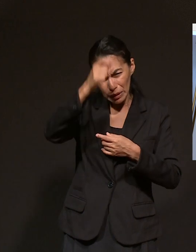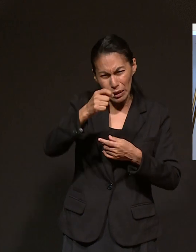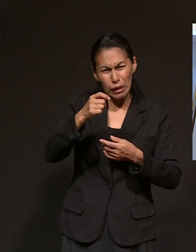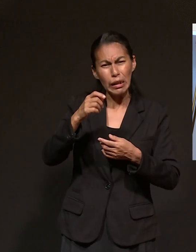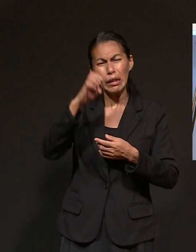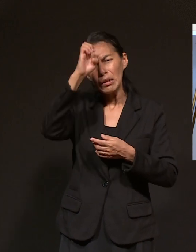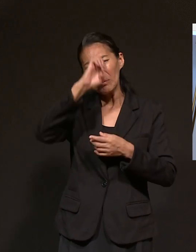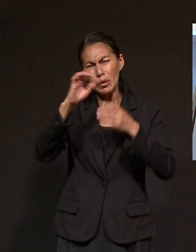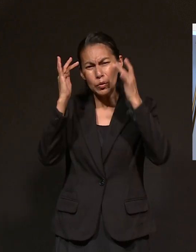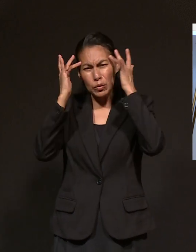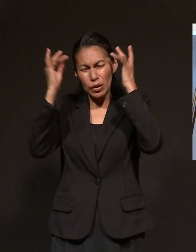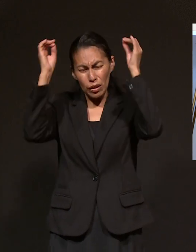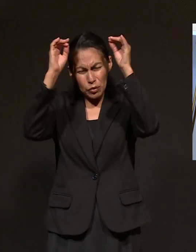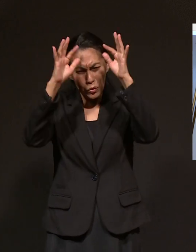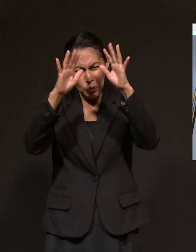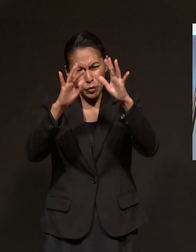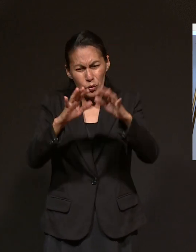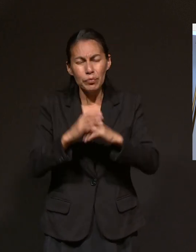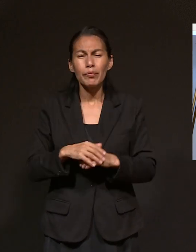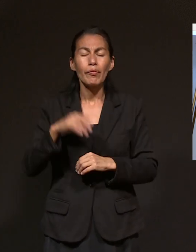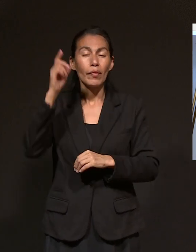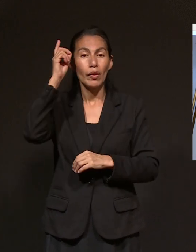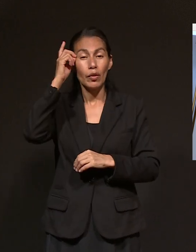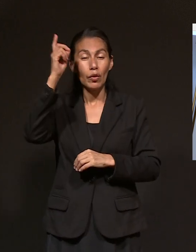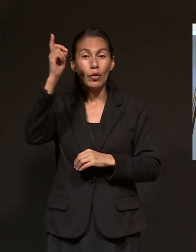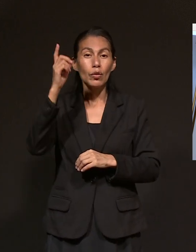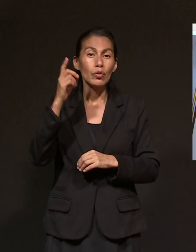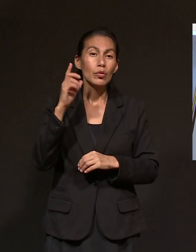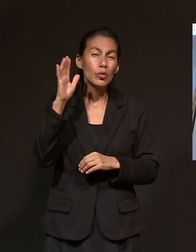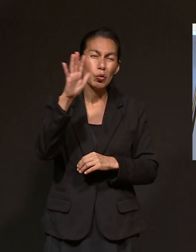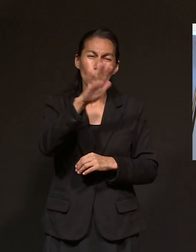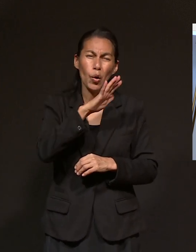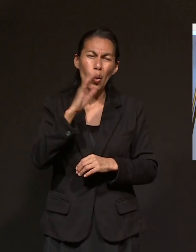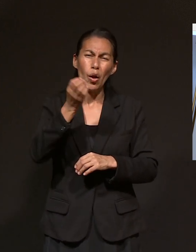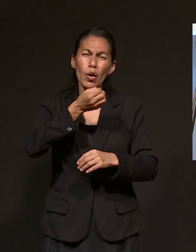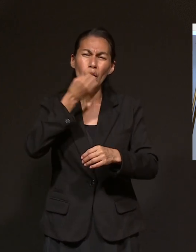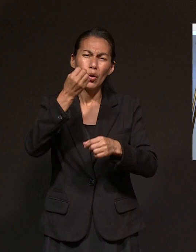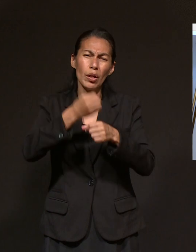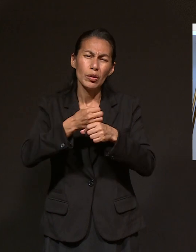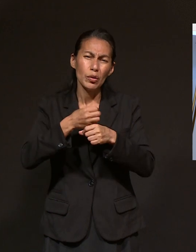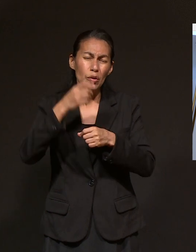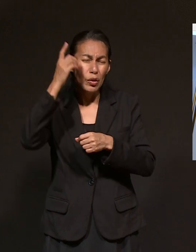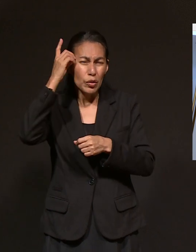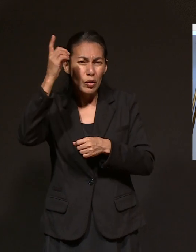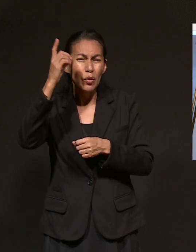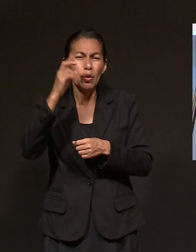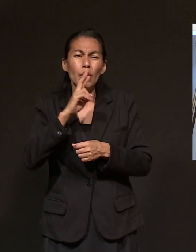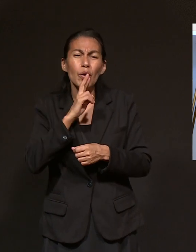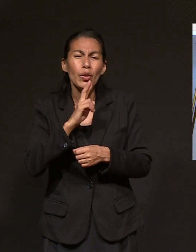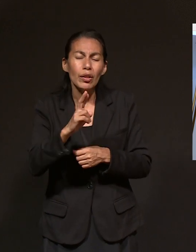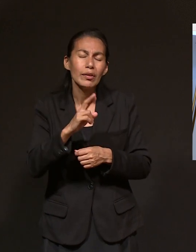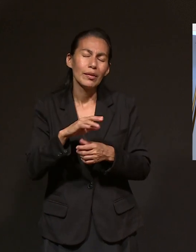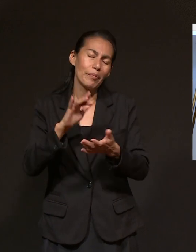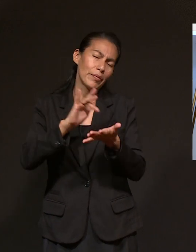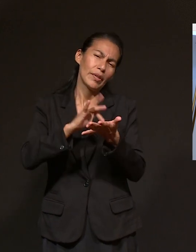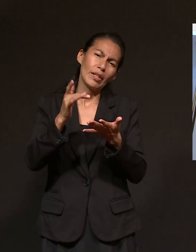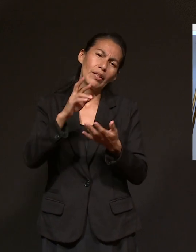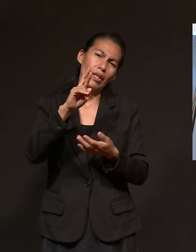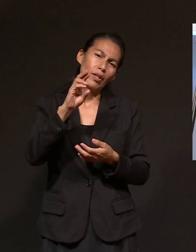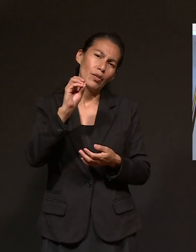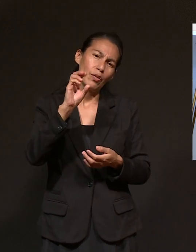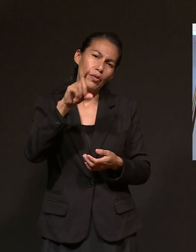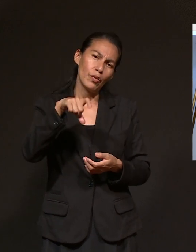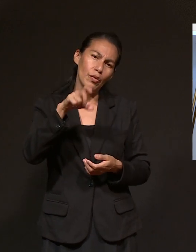deje Claro que sí Y que Dios bendiga Y concede las oraciones De todos nosotros Gracias